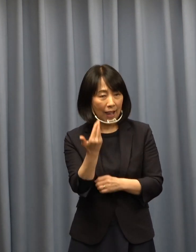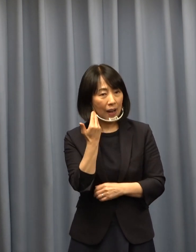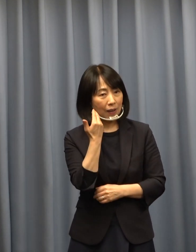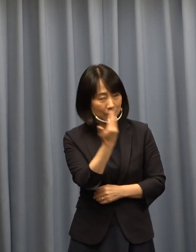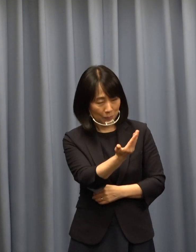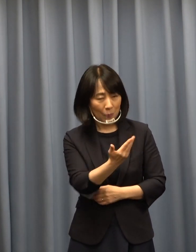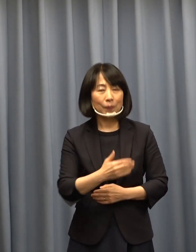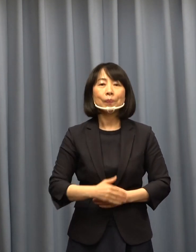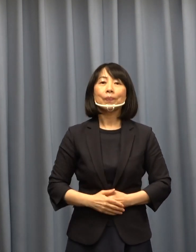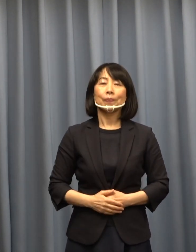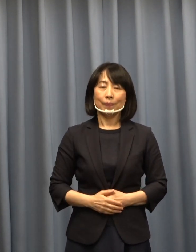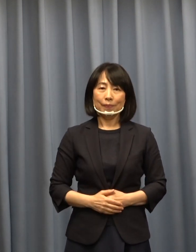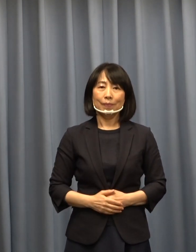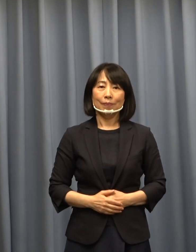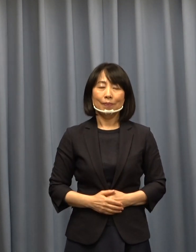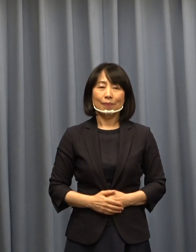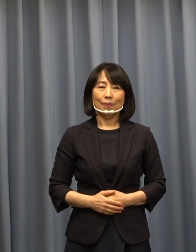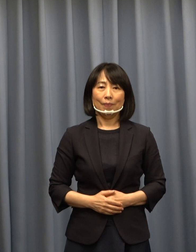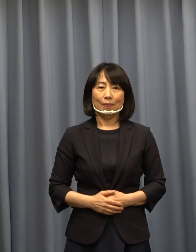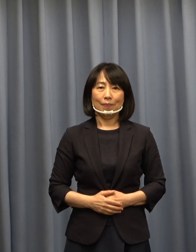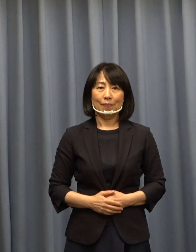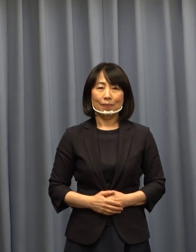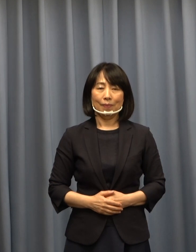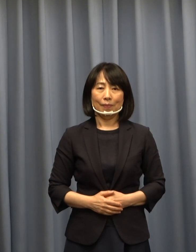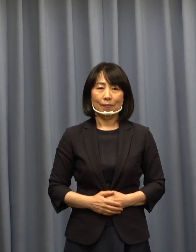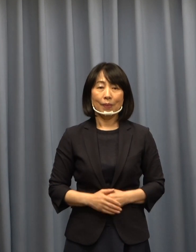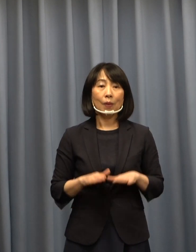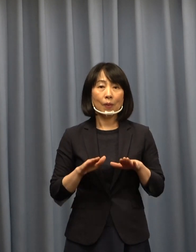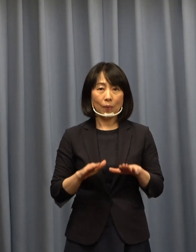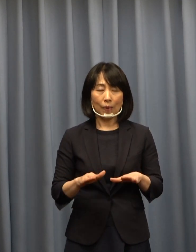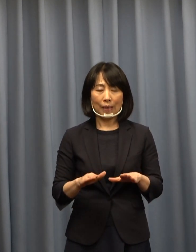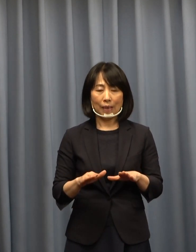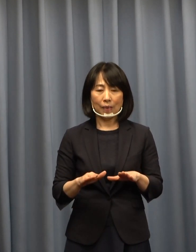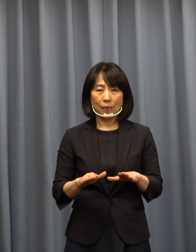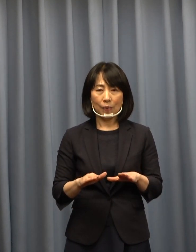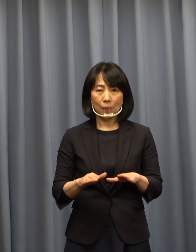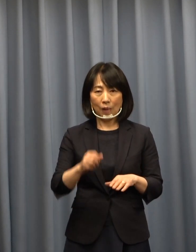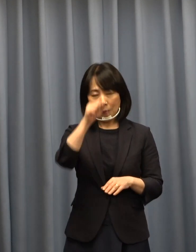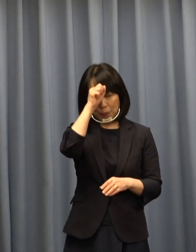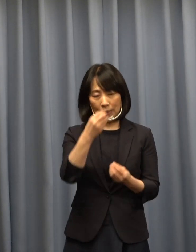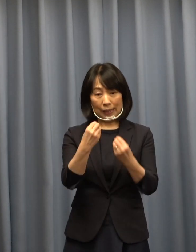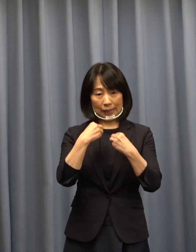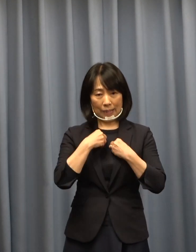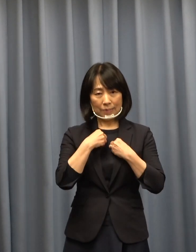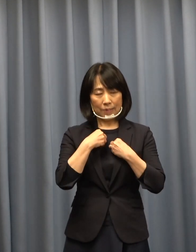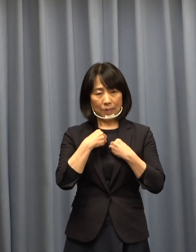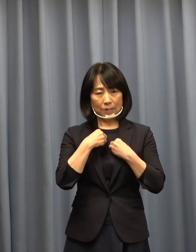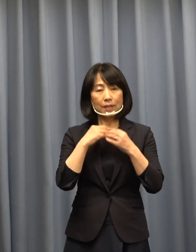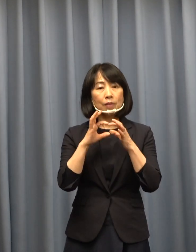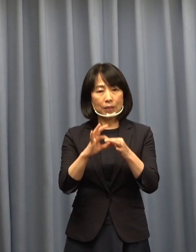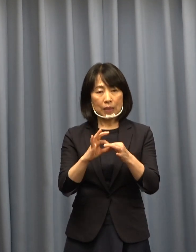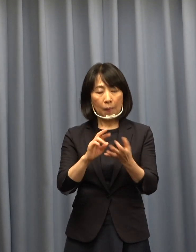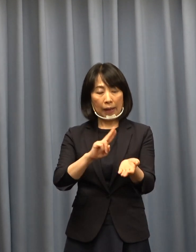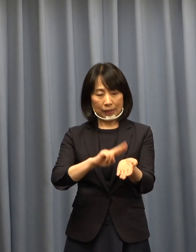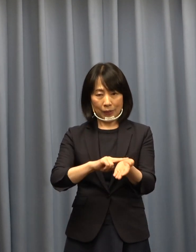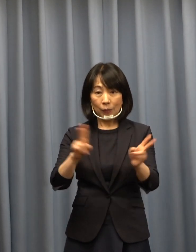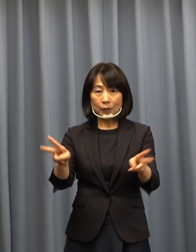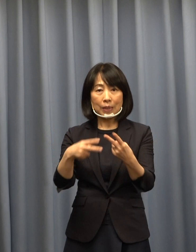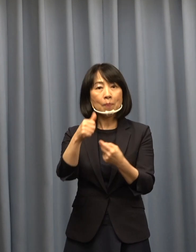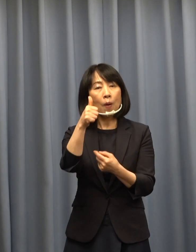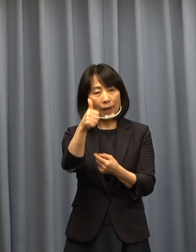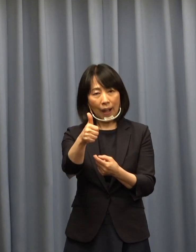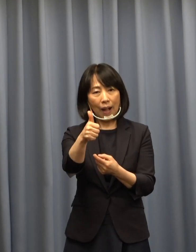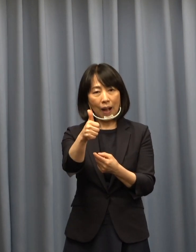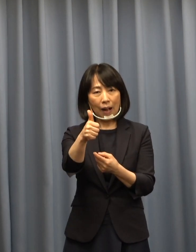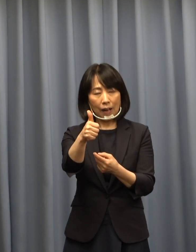。 はい、まあ、当然その感染症に関しては医療等の専門家が大変大